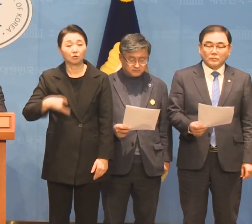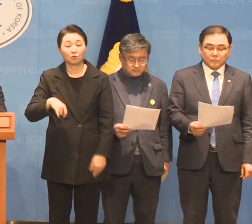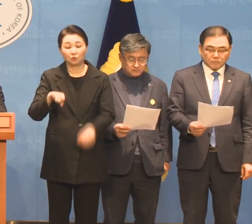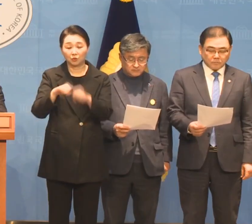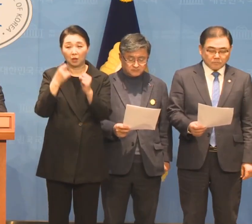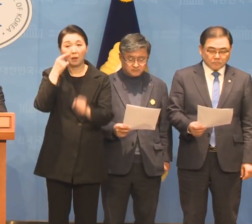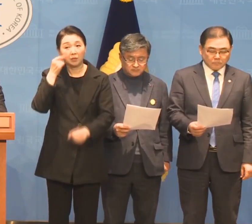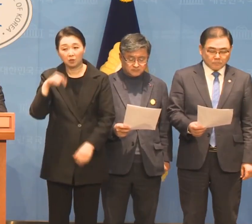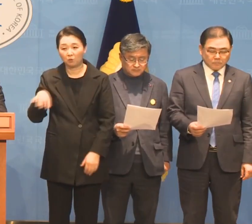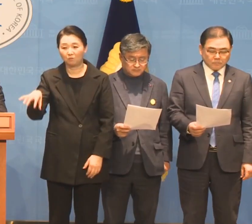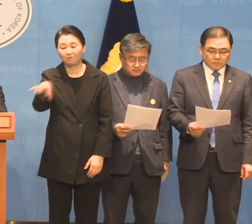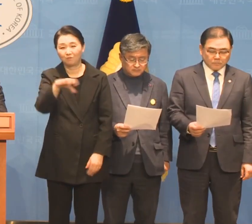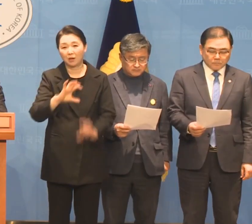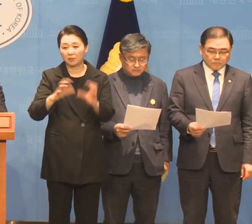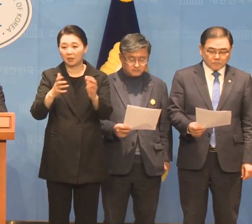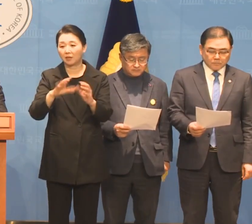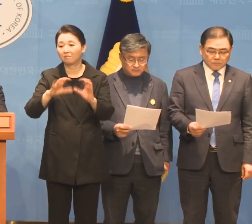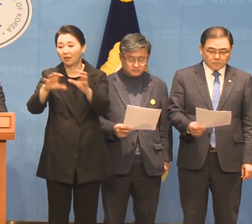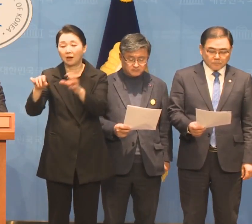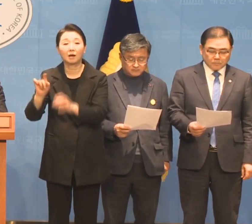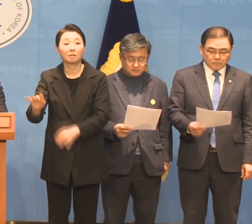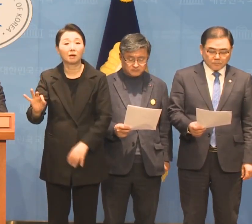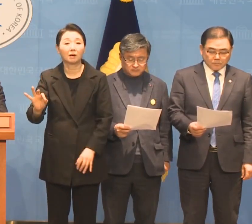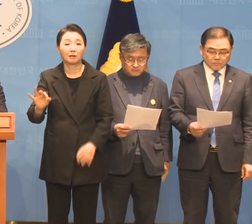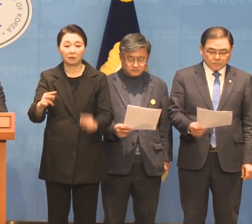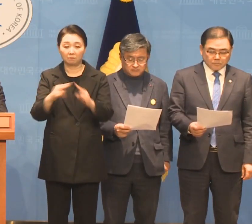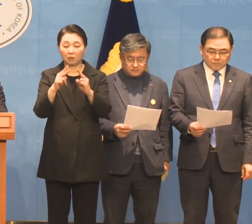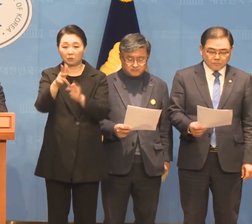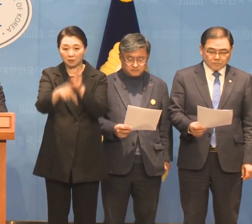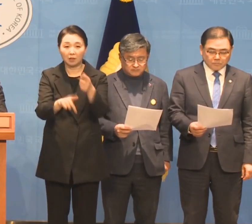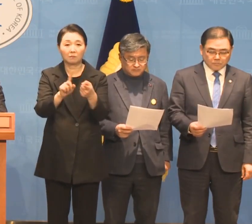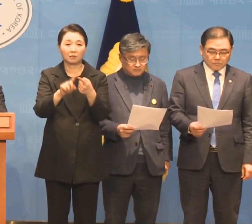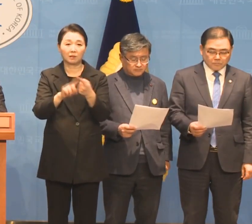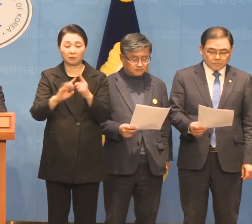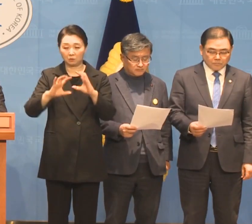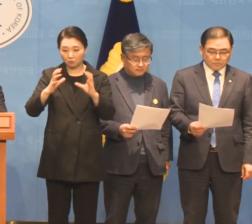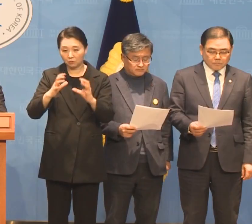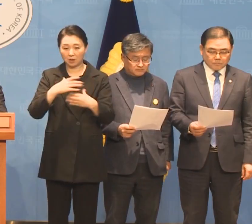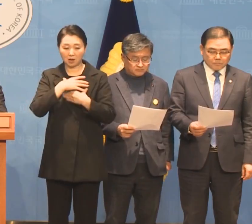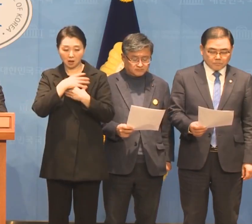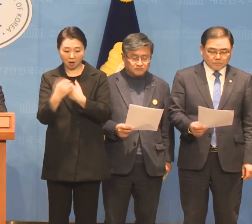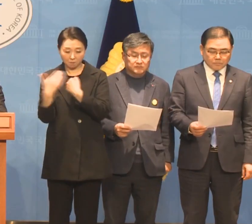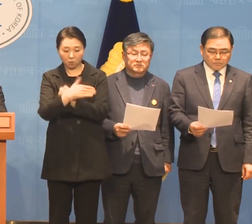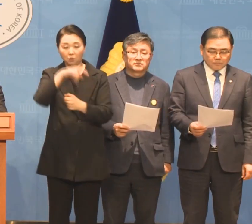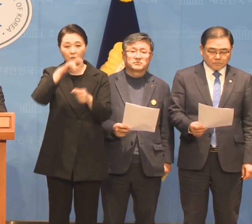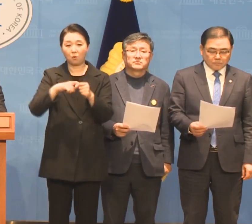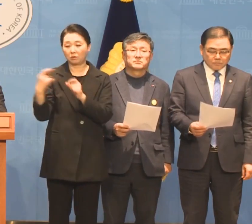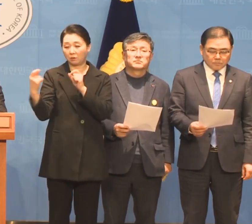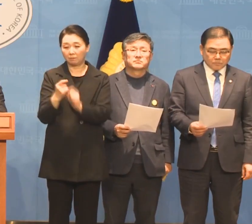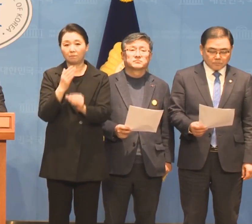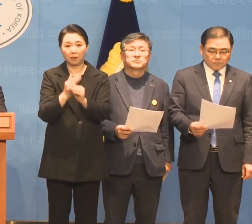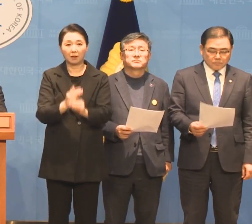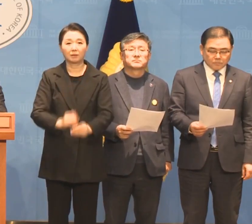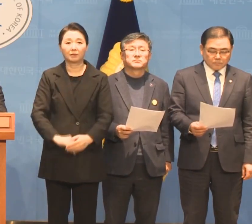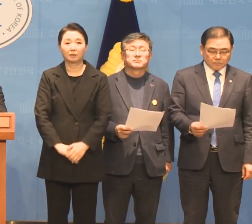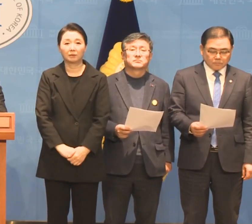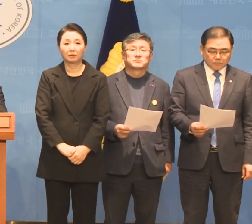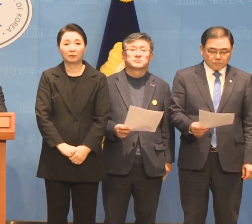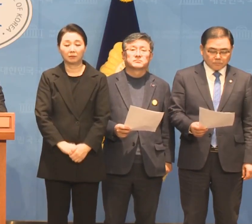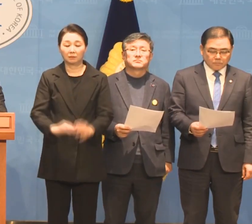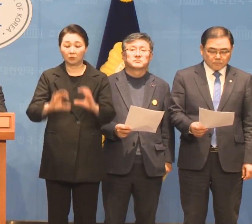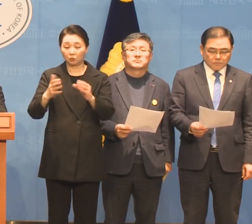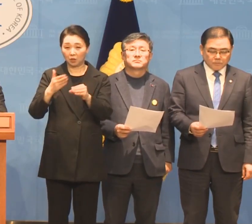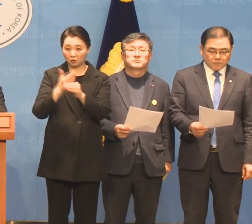대만, 일본 등 세계 주요 나라들이 반도체 산업에 대해 국가 안보 차원에서 접근하고 있습니다.